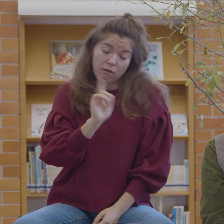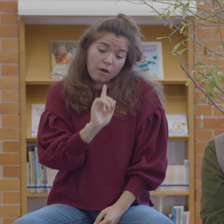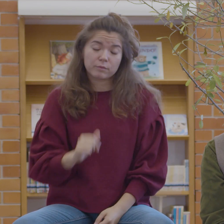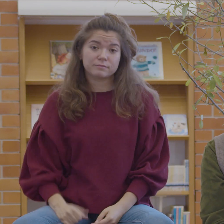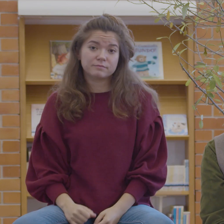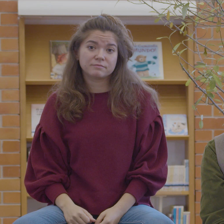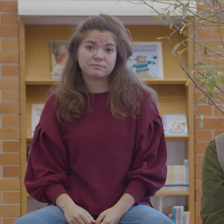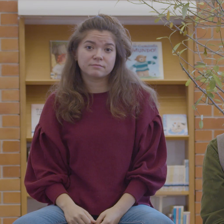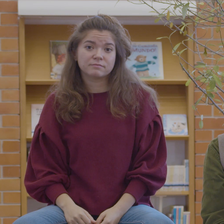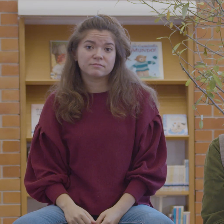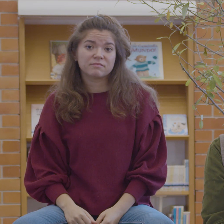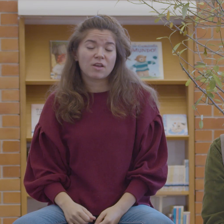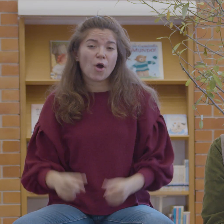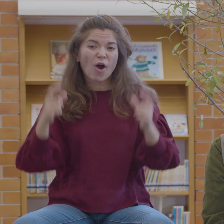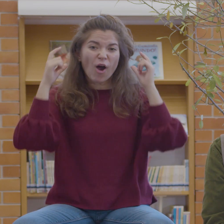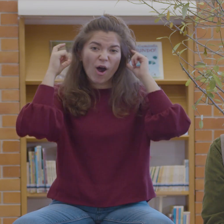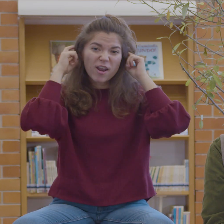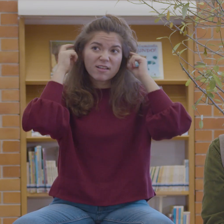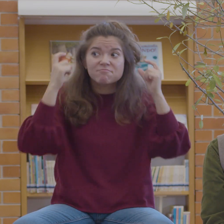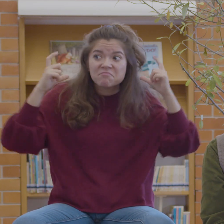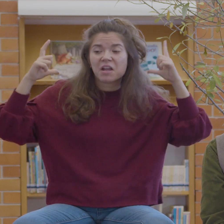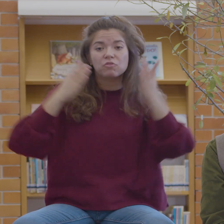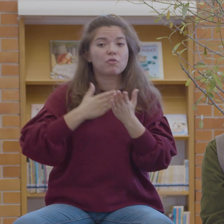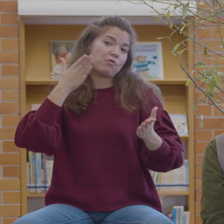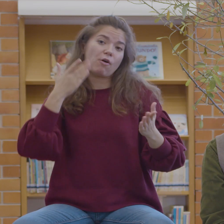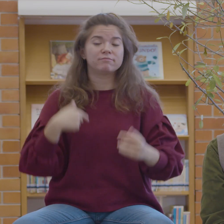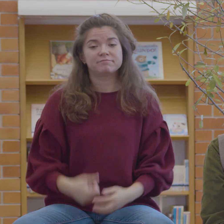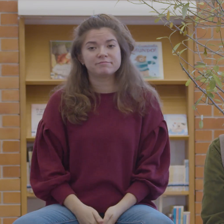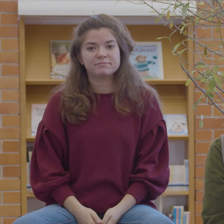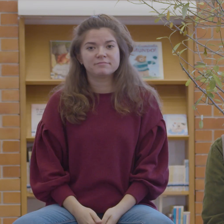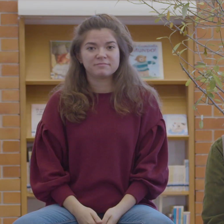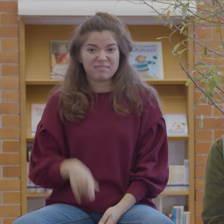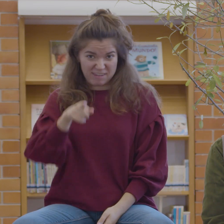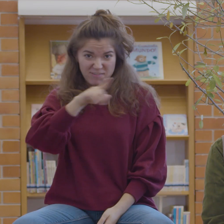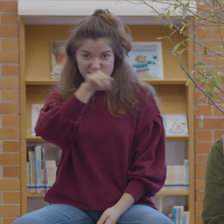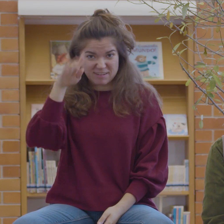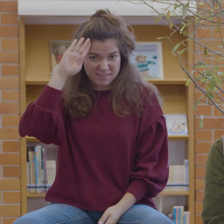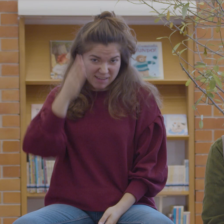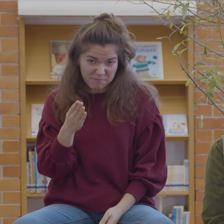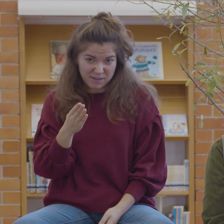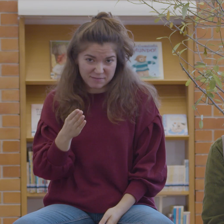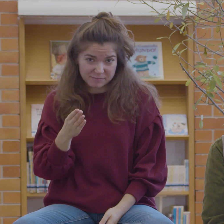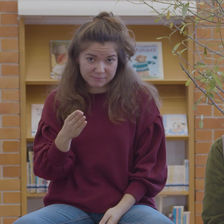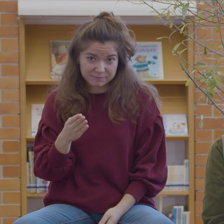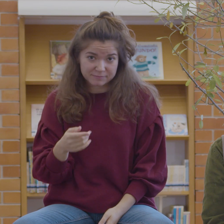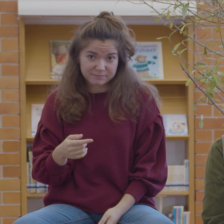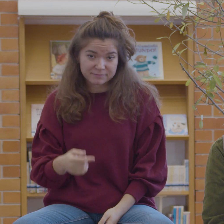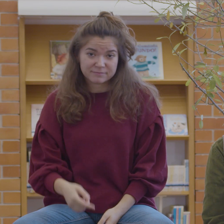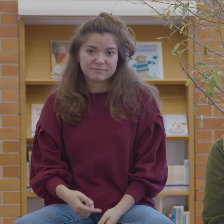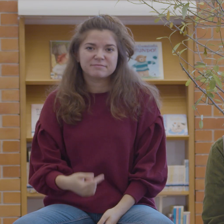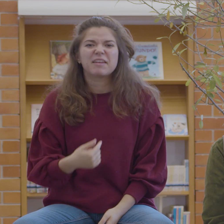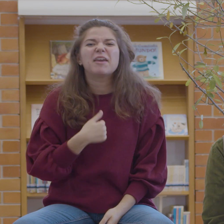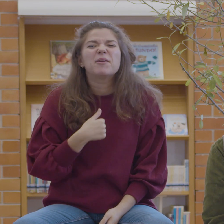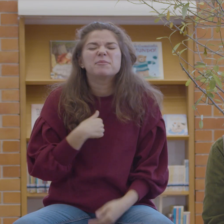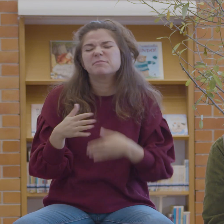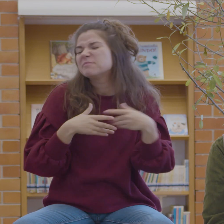Não, são só orelhas grandes. E sabe uma coisa? Não